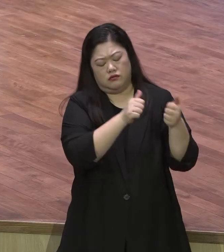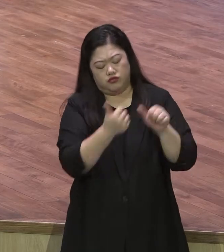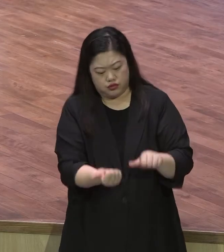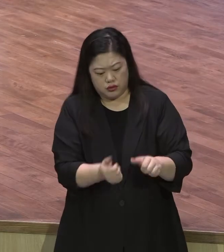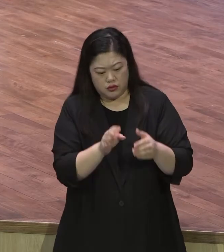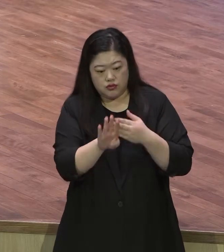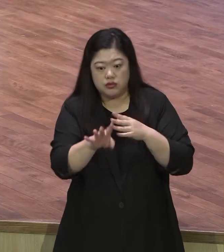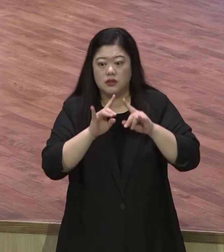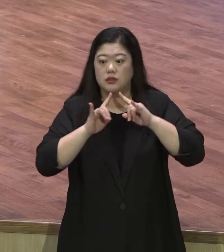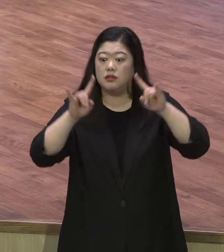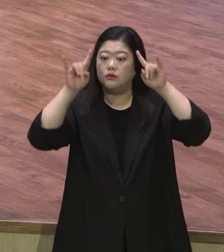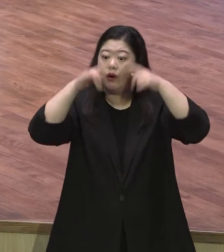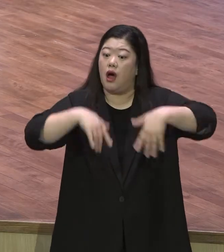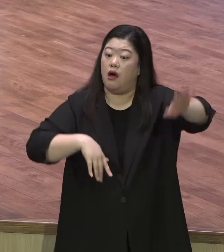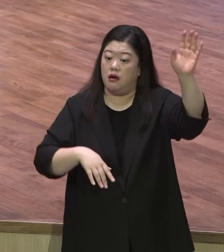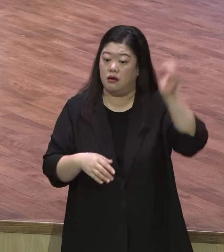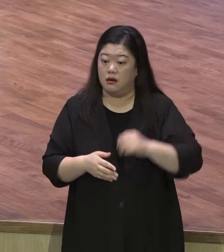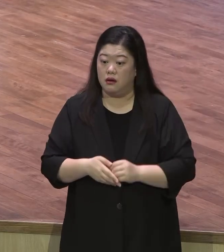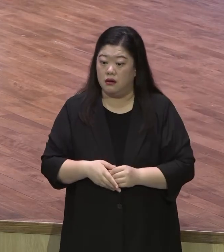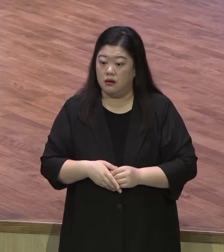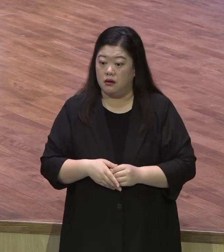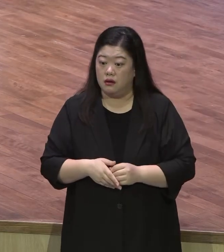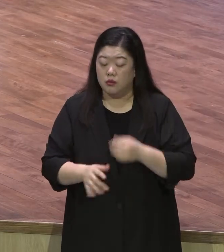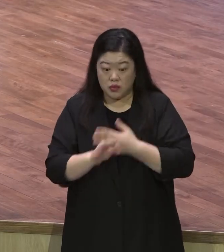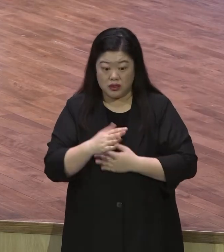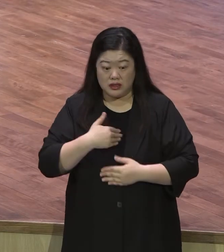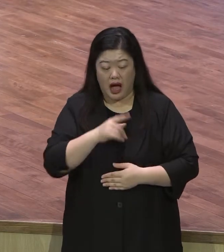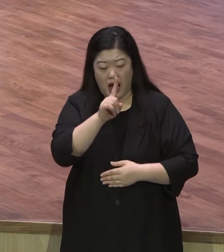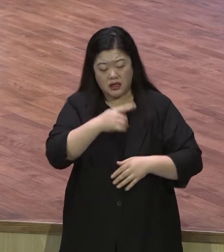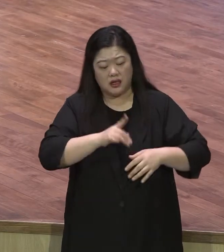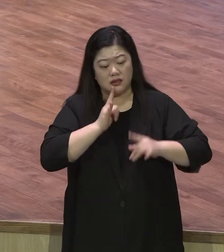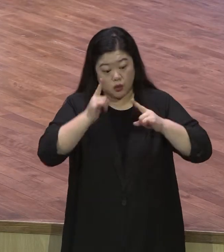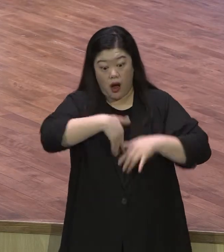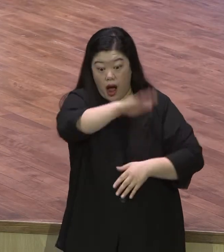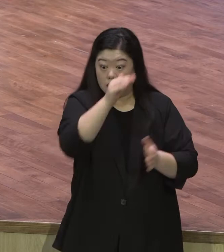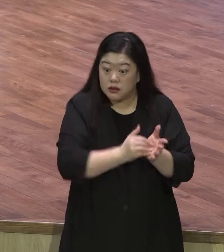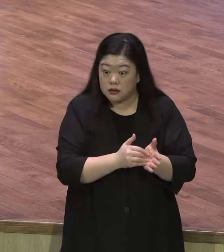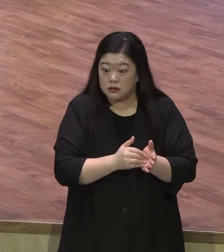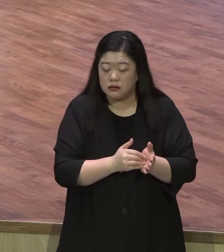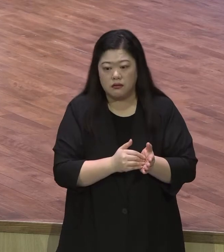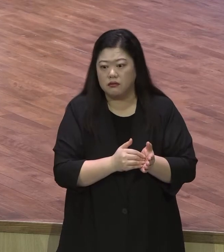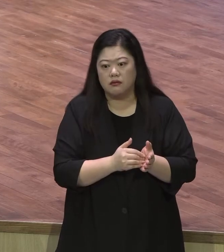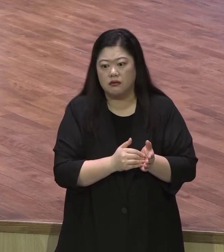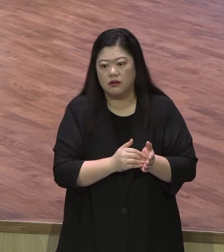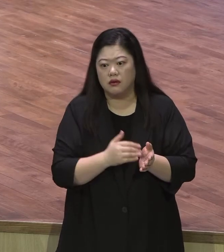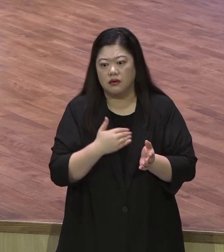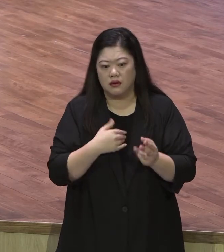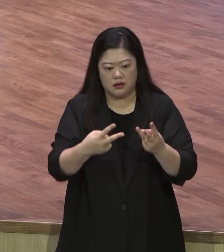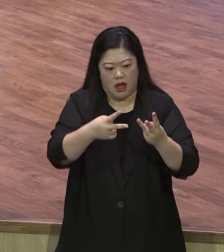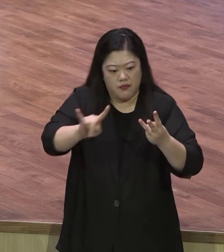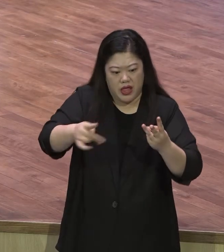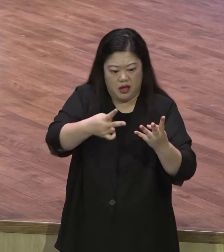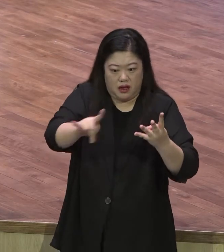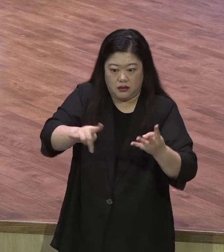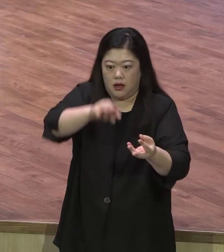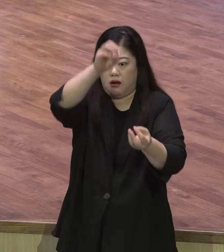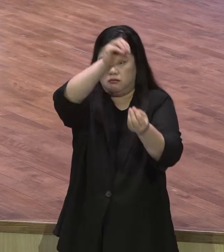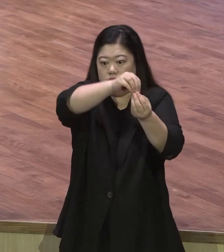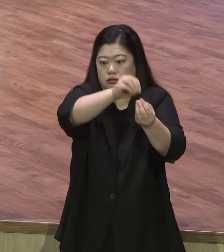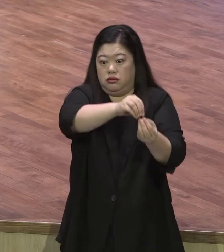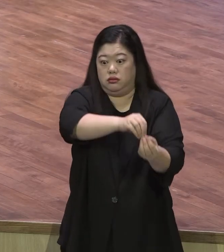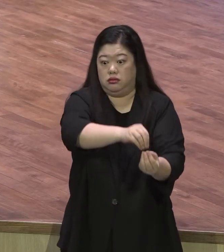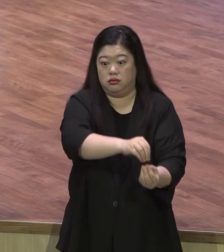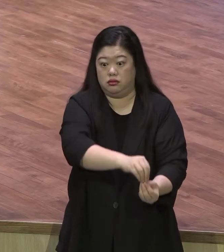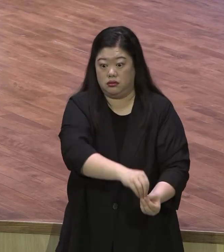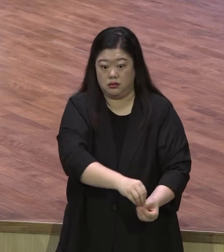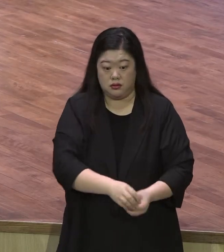뭐 본인만 끝나는 게 아니잖아요. 자기 후손들까지 제사 지내라. 제사는 귀신 앞에 하는 몰라요. 귀신 앞에 하는 건지 조상 앞에